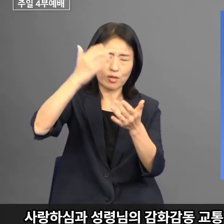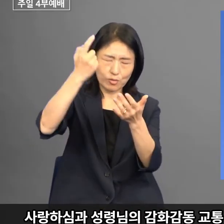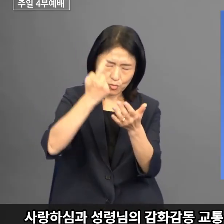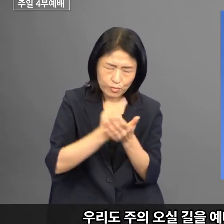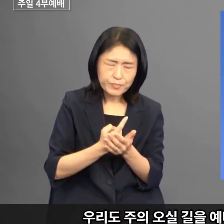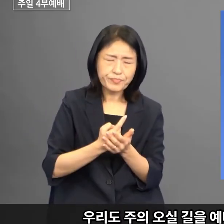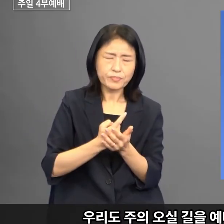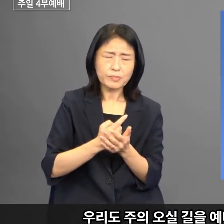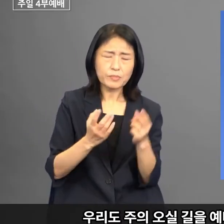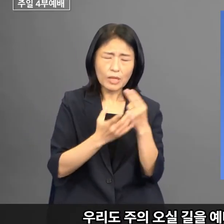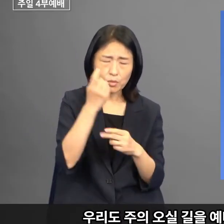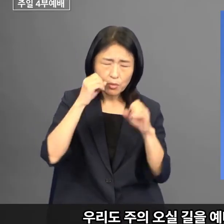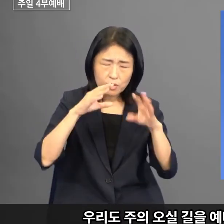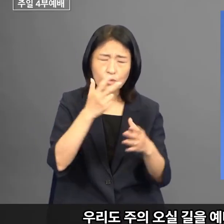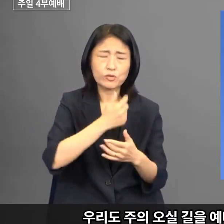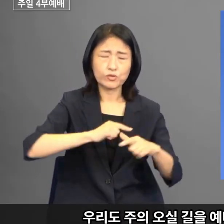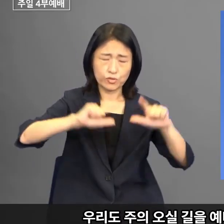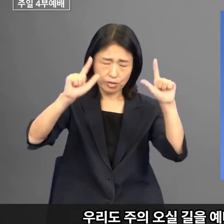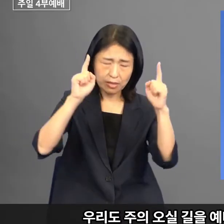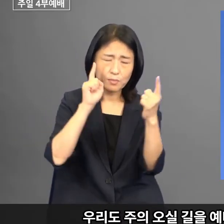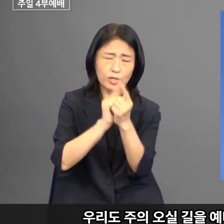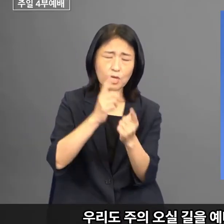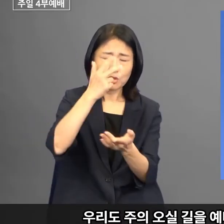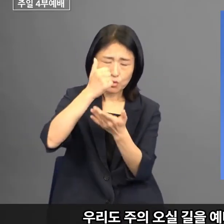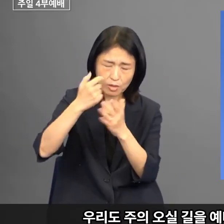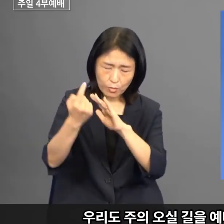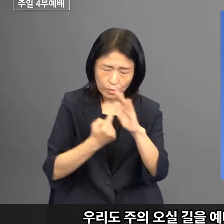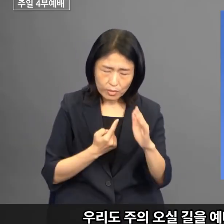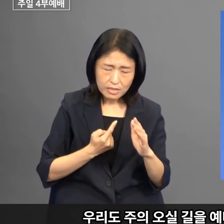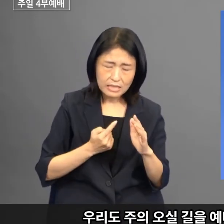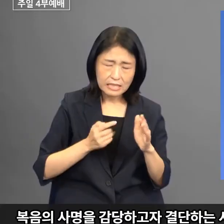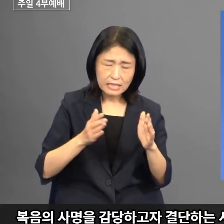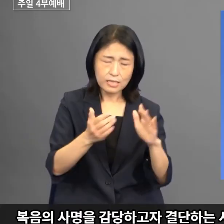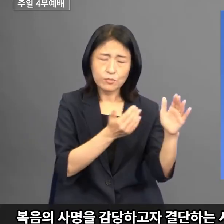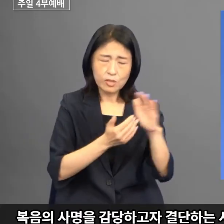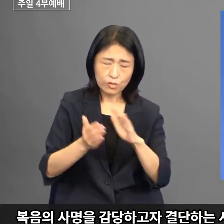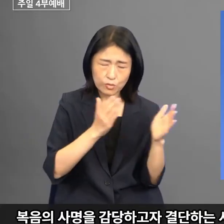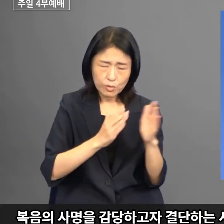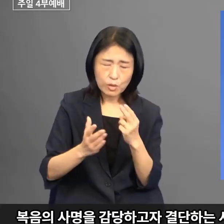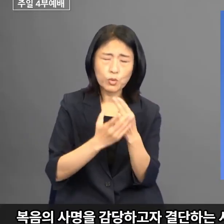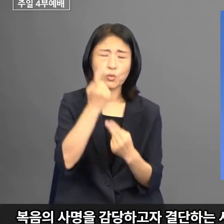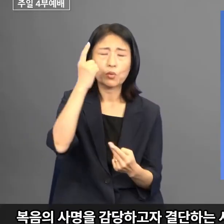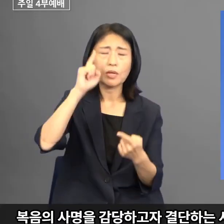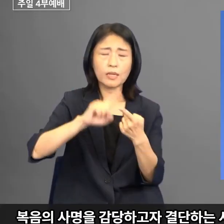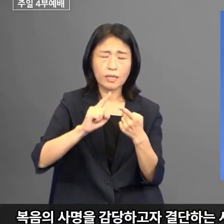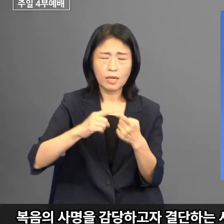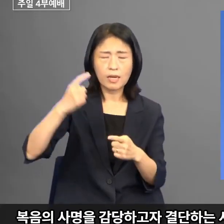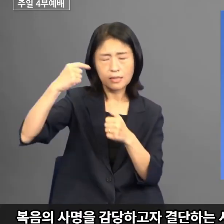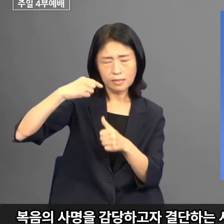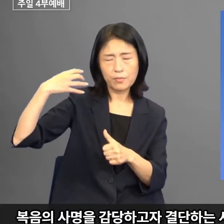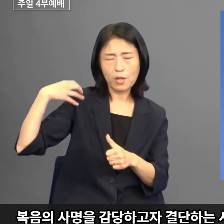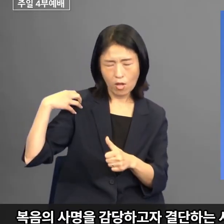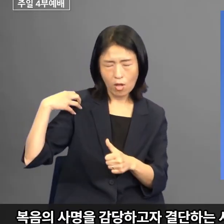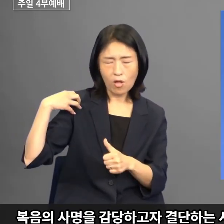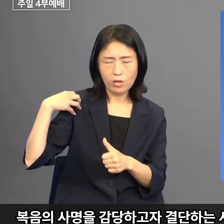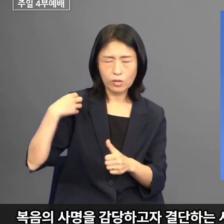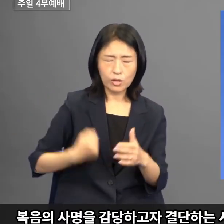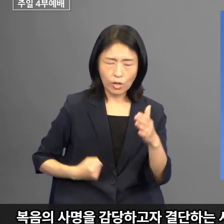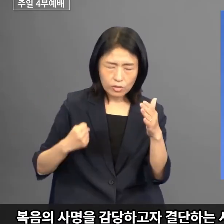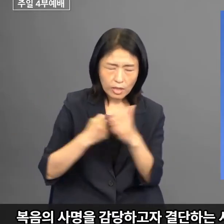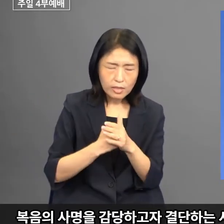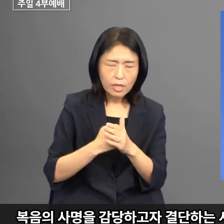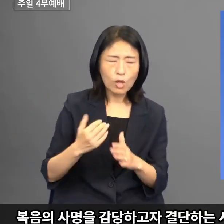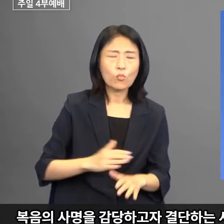주일을 맞이하여 우리도 주의 오실 길을 예비하며 통일 한반도를 위하여 복음의 사명을 감당하고자 결단하는 사랑하는